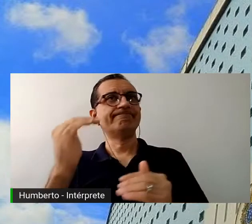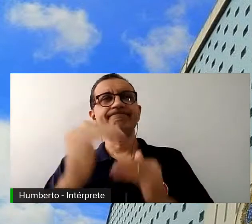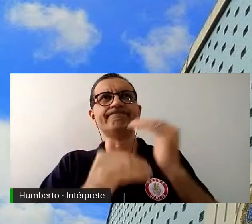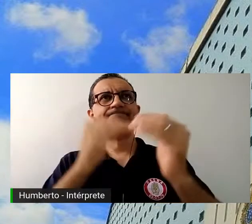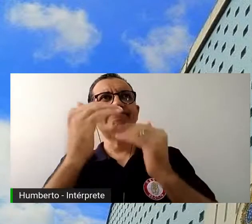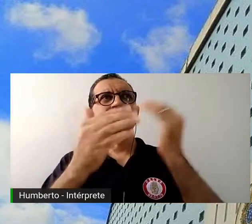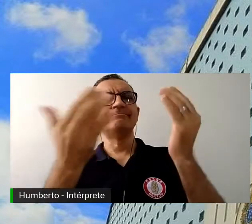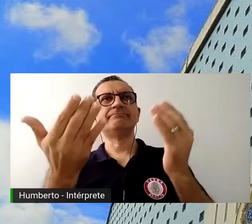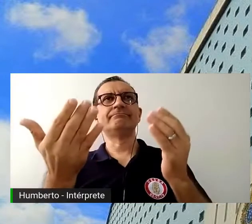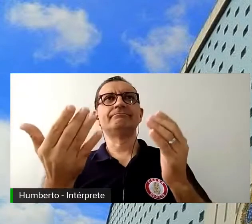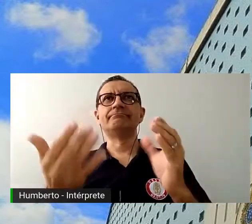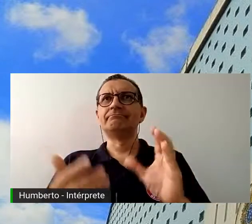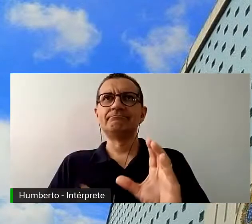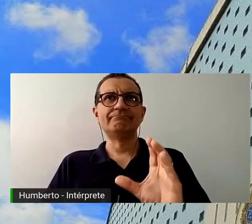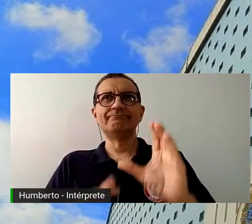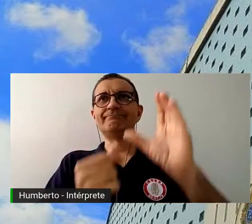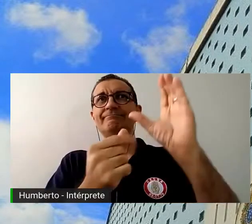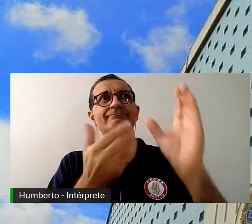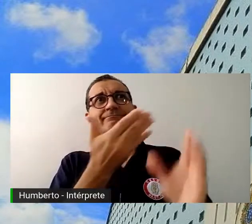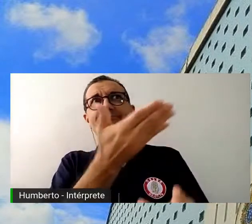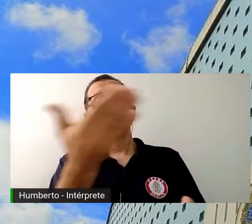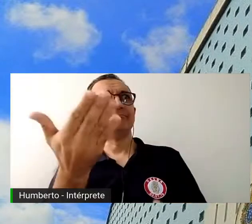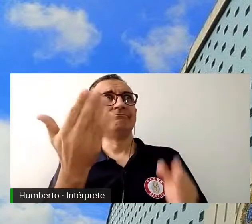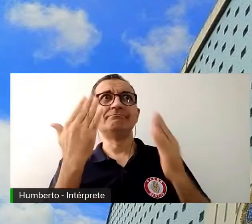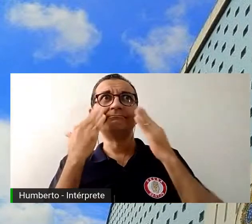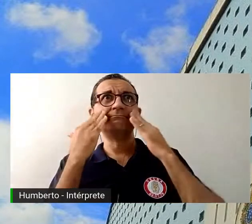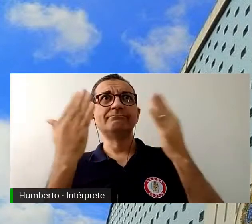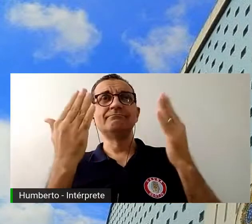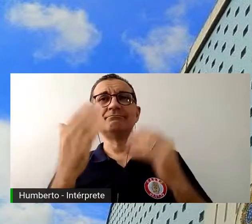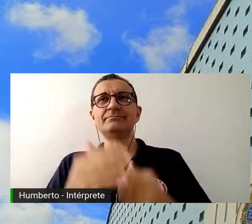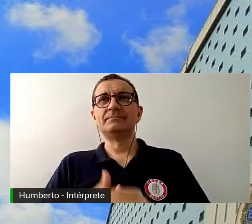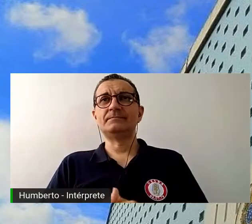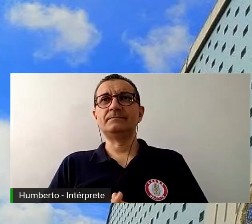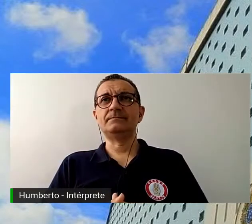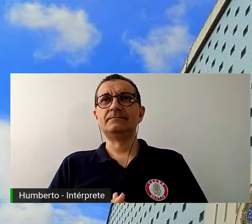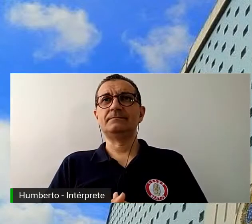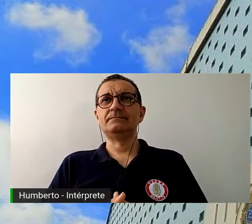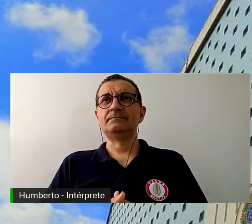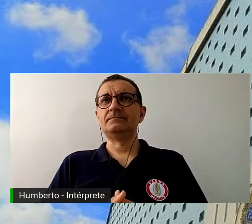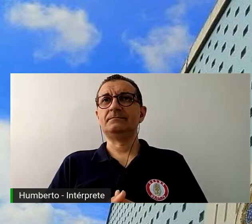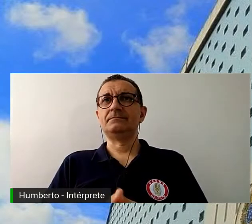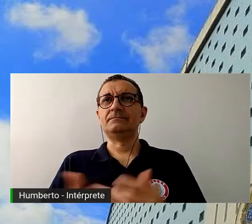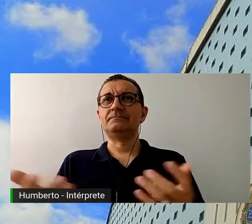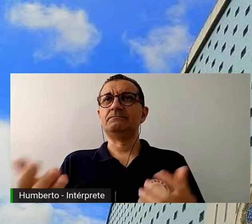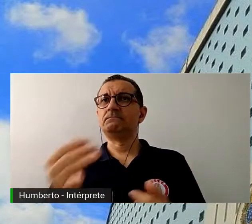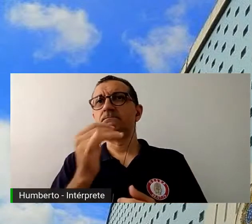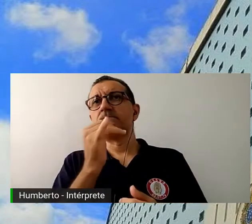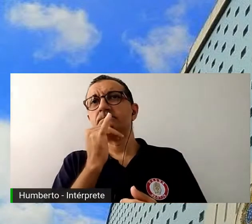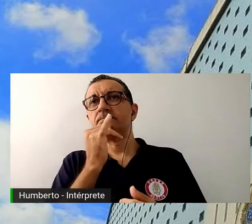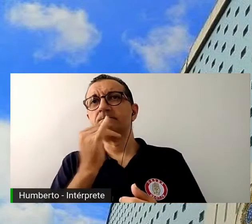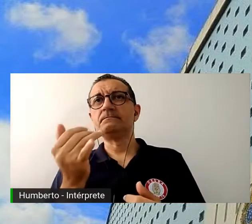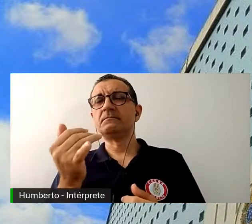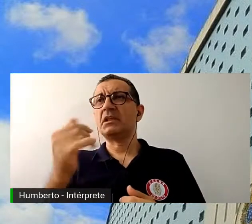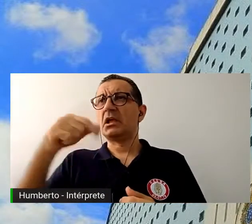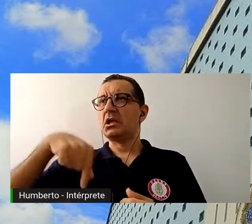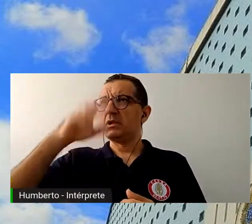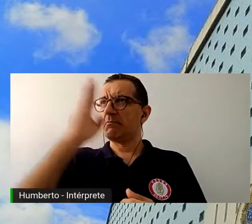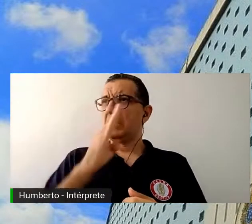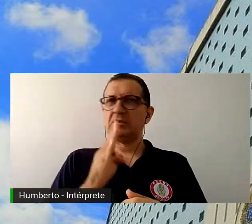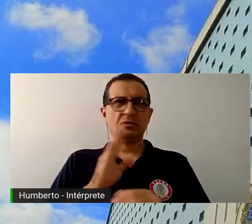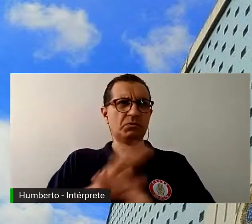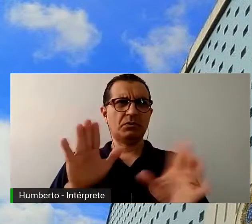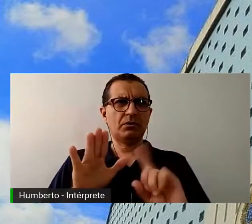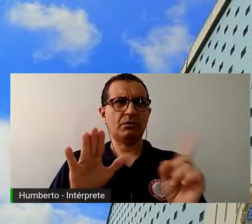capital rentista. É o que está acontecendo, é uma economia financeirizada. Aí vão dizer assim, não, mas não é só no Brasil, é no mundo todo. Tudo